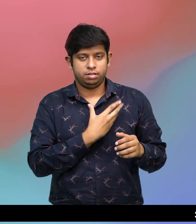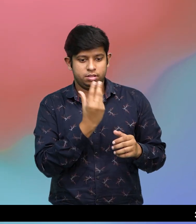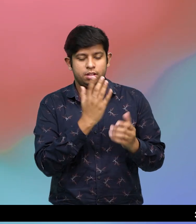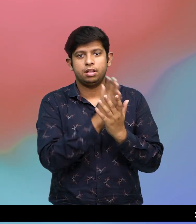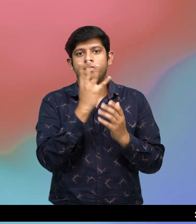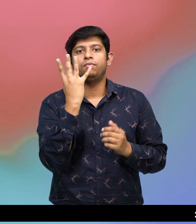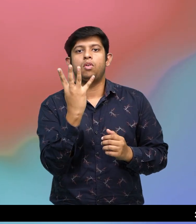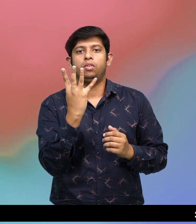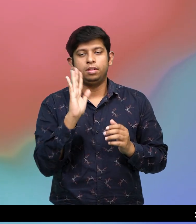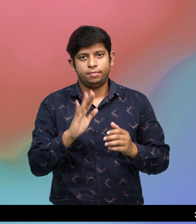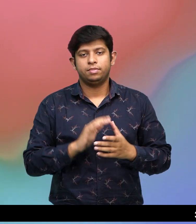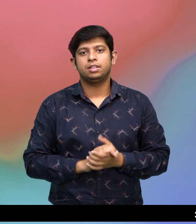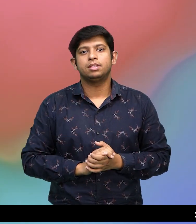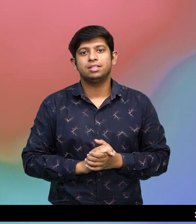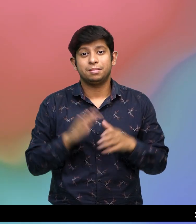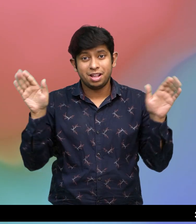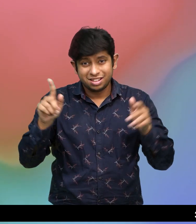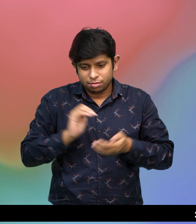3 అవి గుడ్లు పెడతాయి.